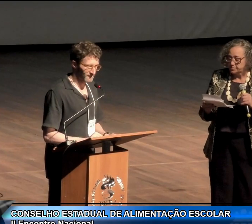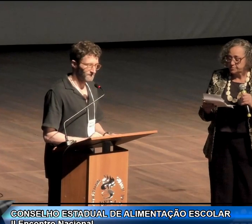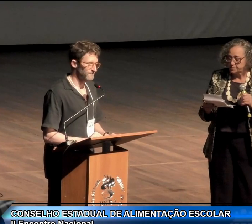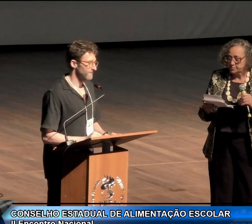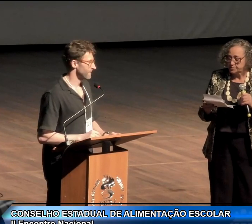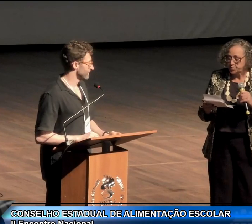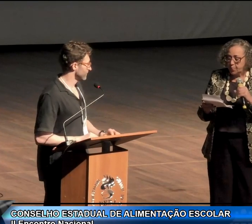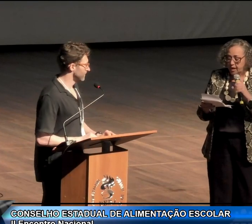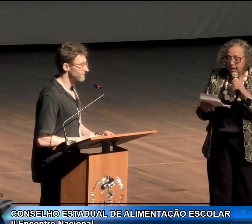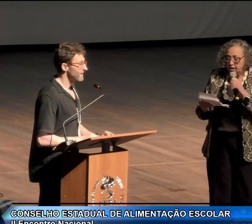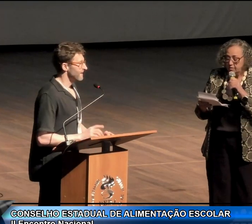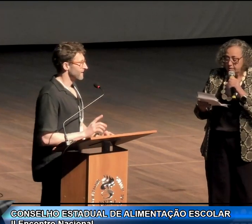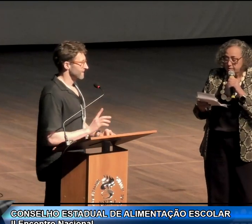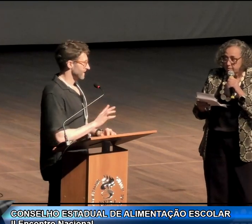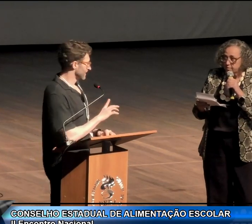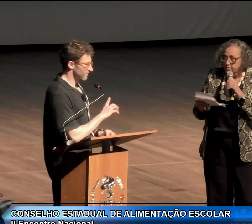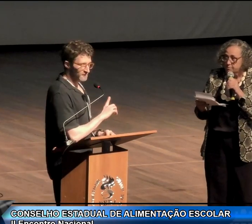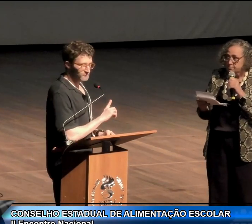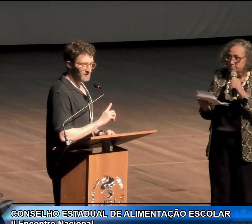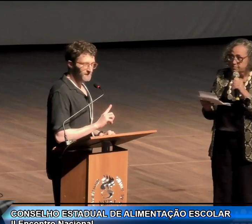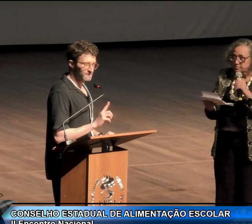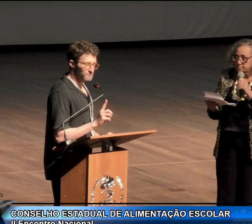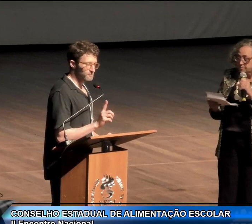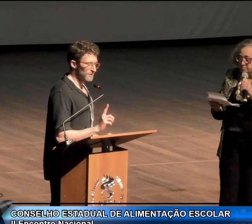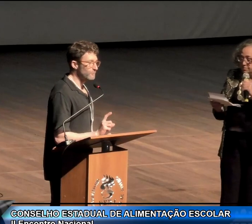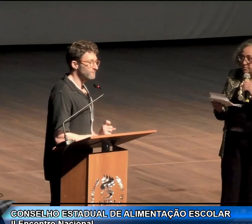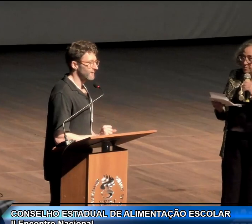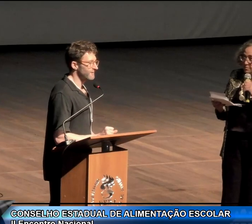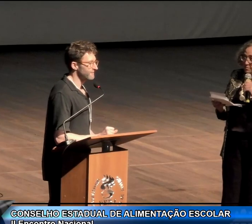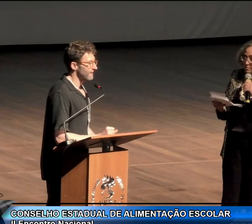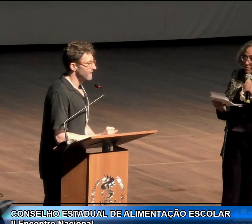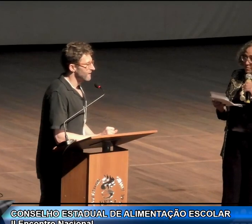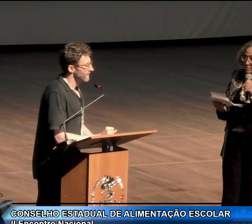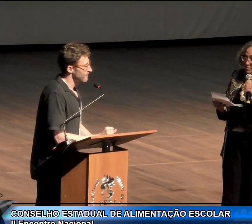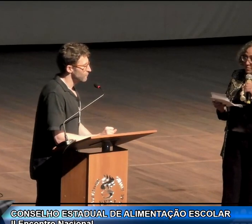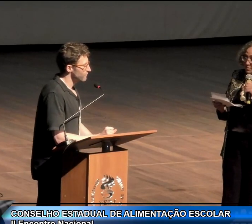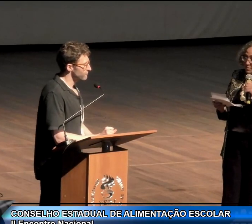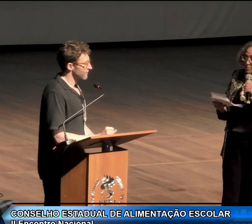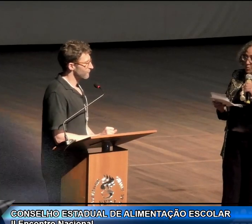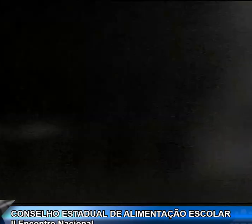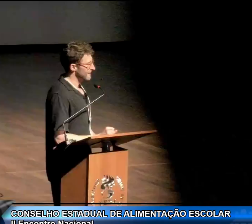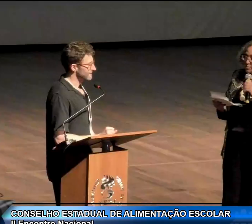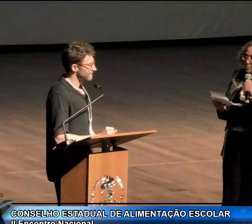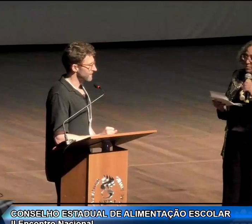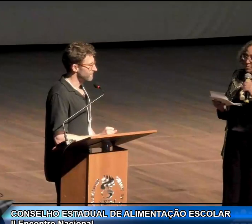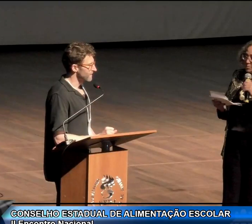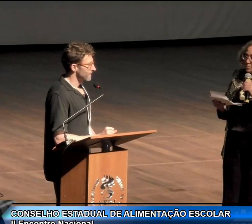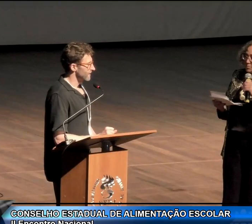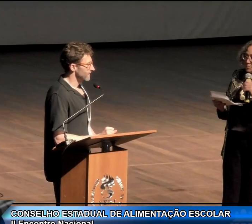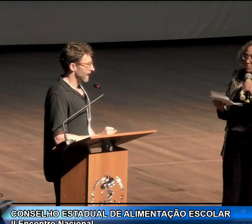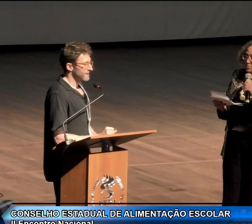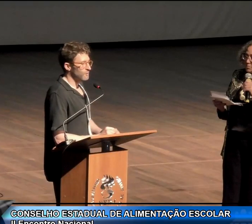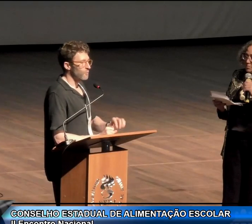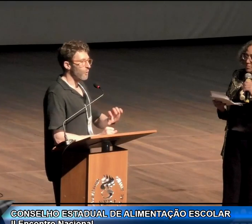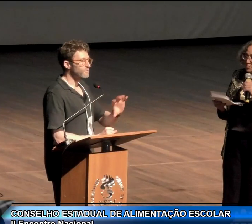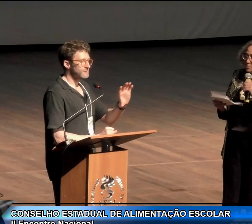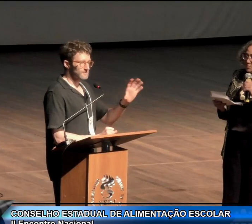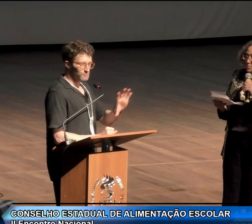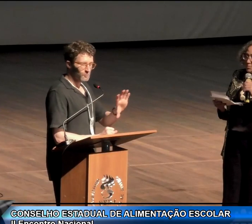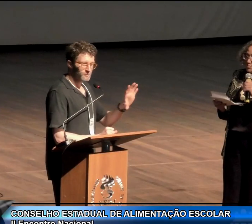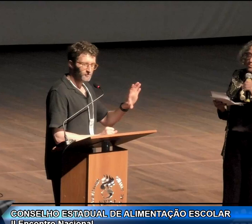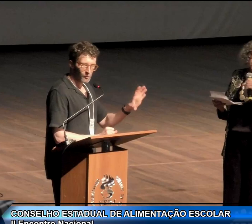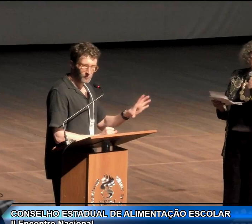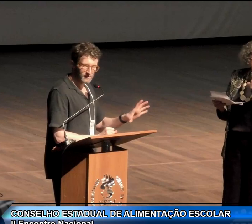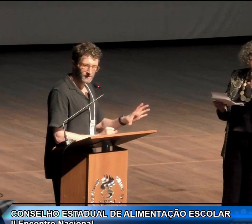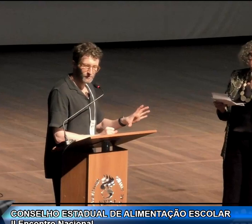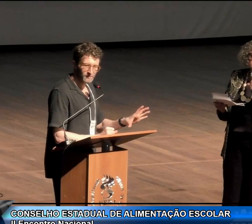casos de diabetes tudo bem E aí talvez no diabetes tipo 1 é o que faz o uso de insulina né Aí é uma